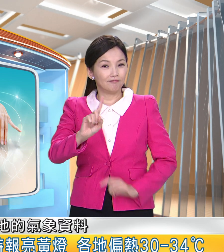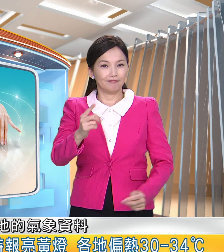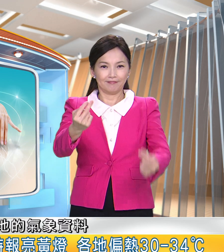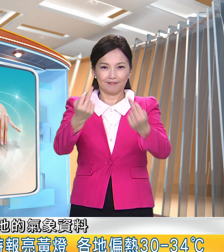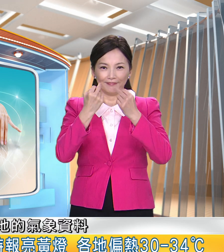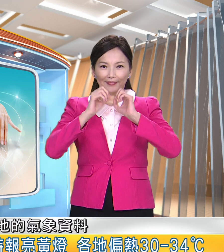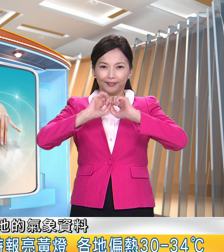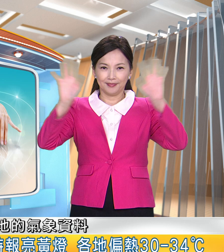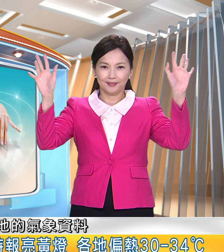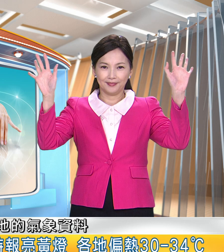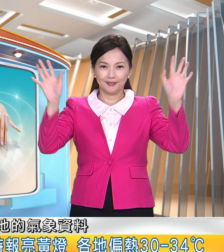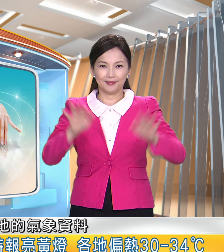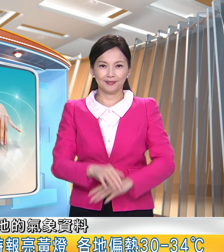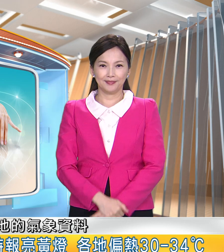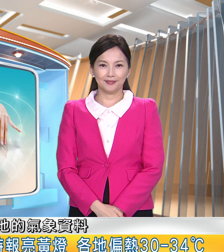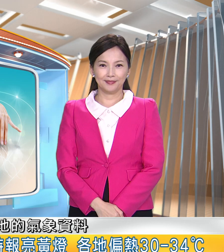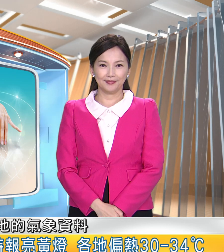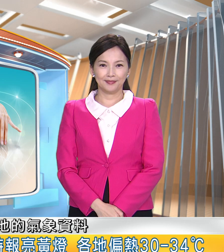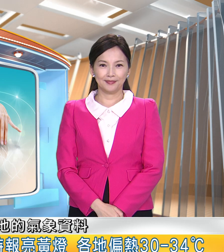各地的气象资料。